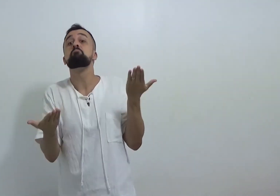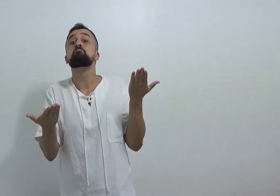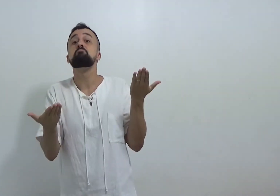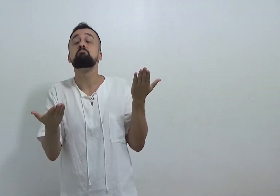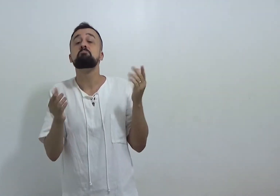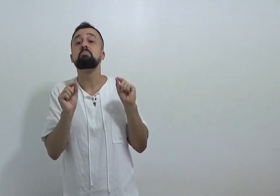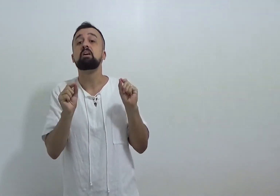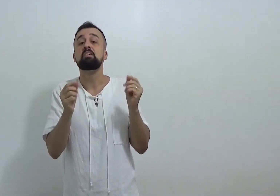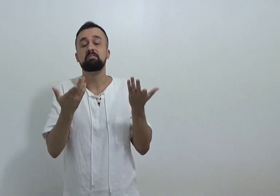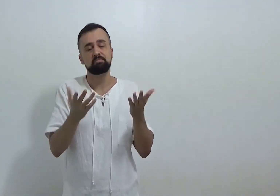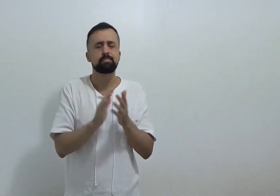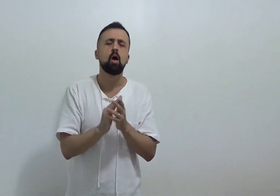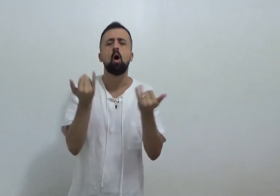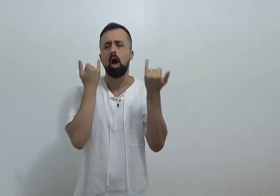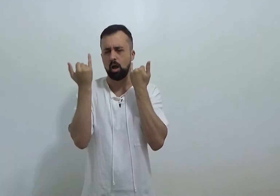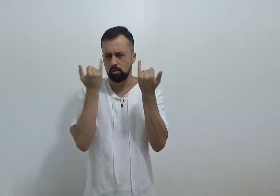Qual a perspectiva?